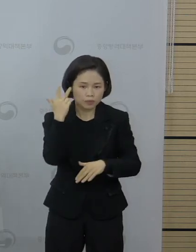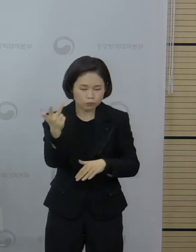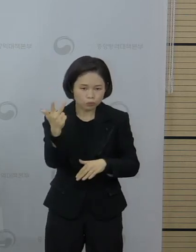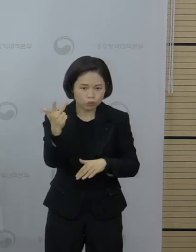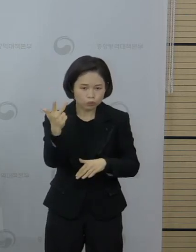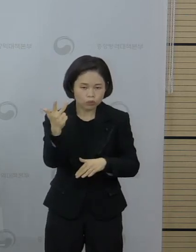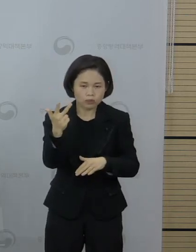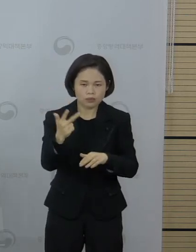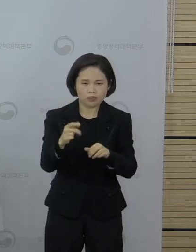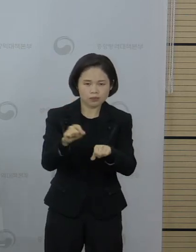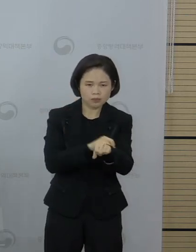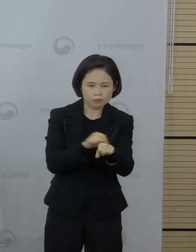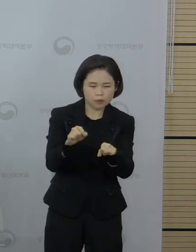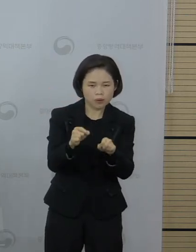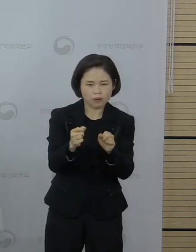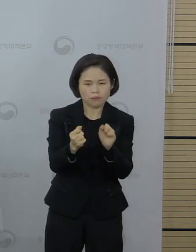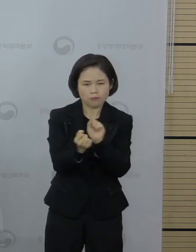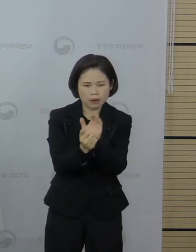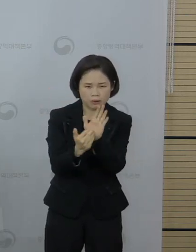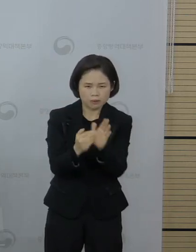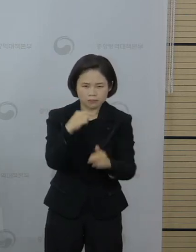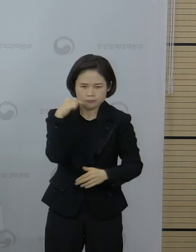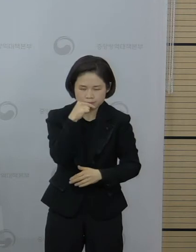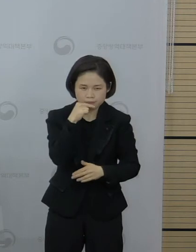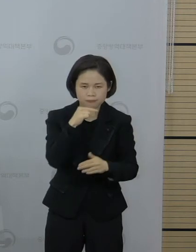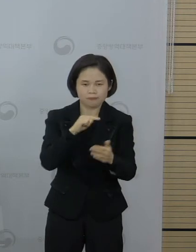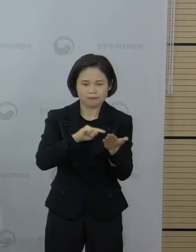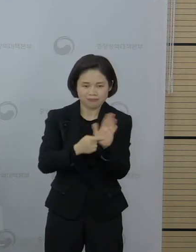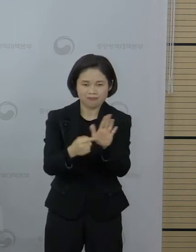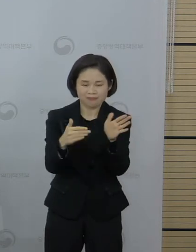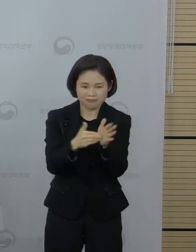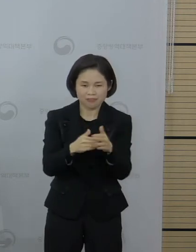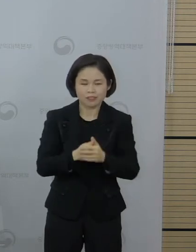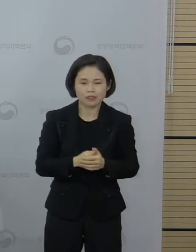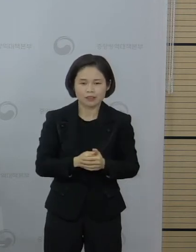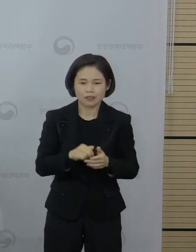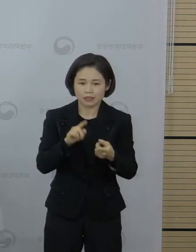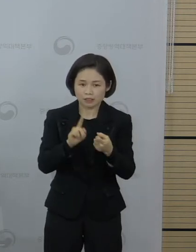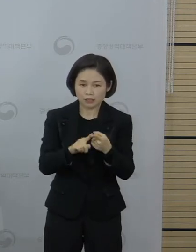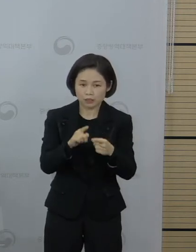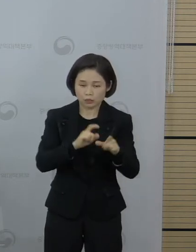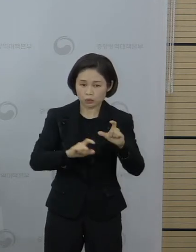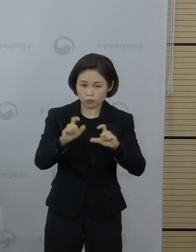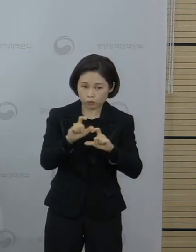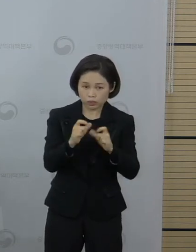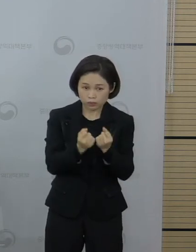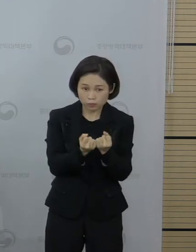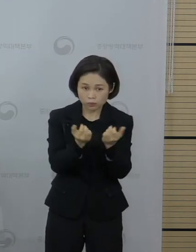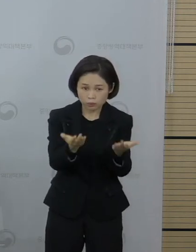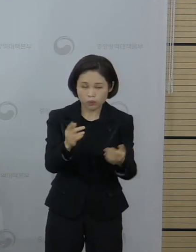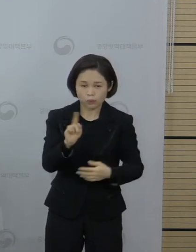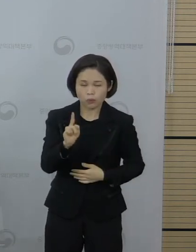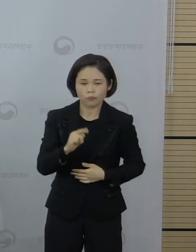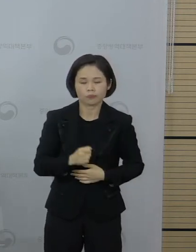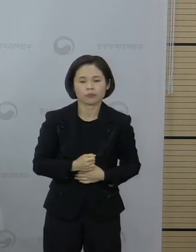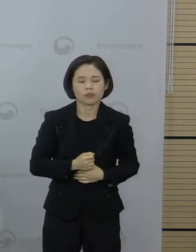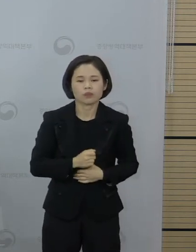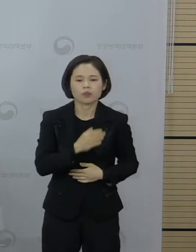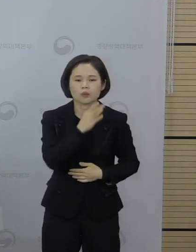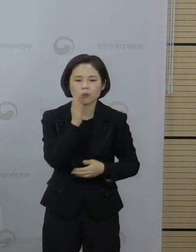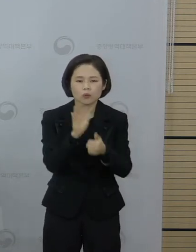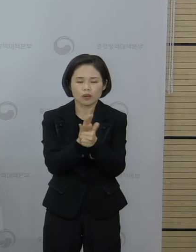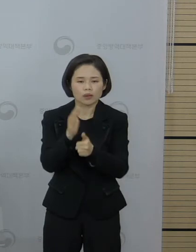말씀드렸습니다. 관련된 내용을 생활 방역 수칙과 관련해서 다시 한번 강조드리면, 먼저